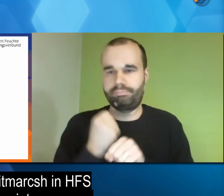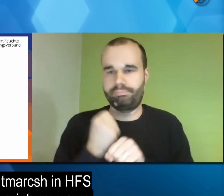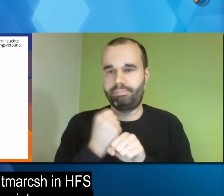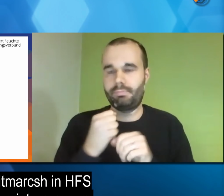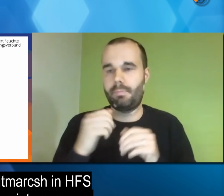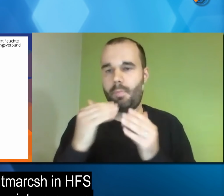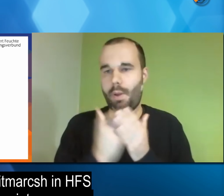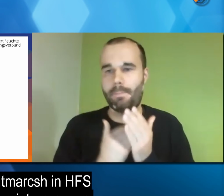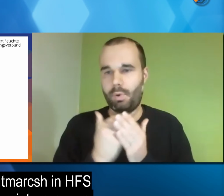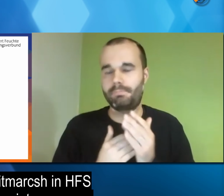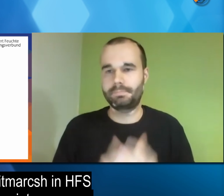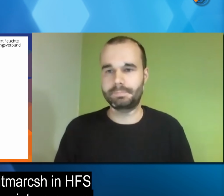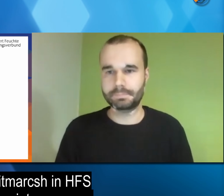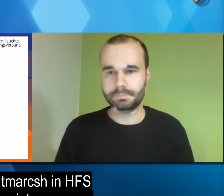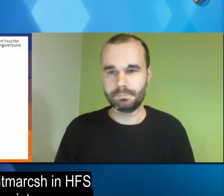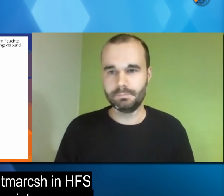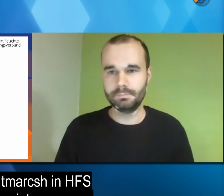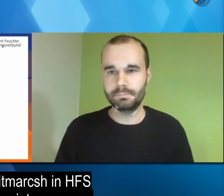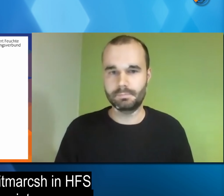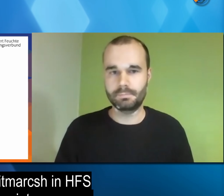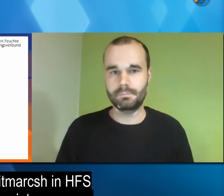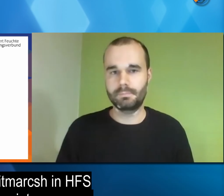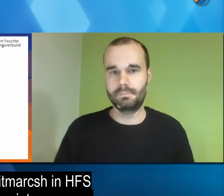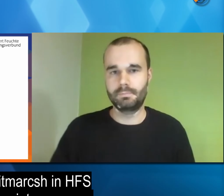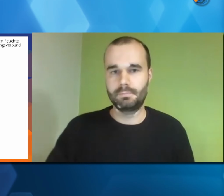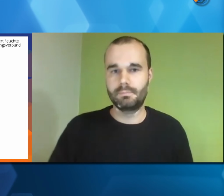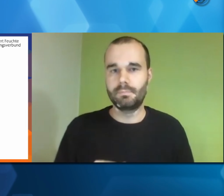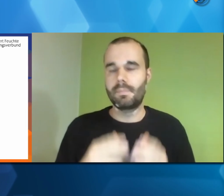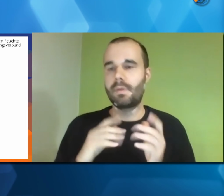Okrožje Ditmarshen in HFS skupaj prilagajata program.